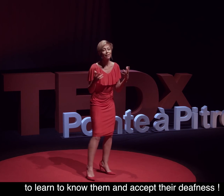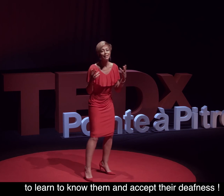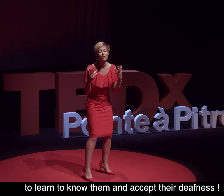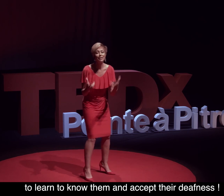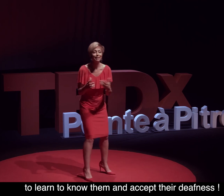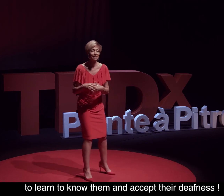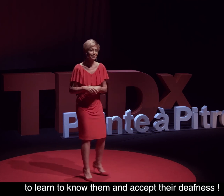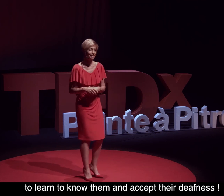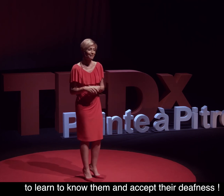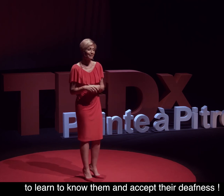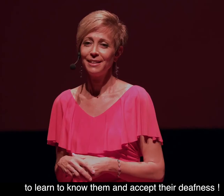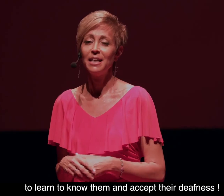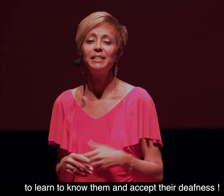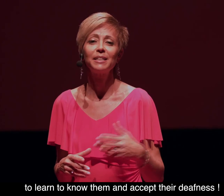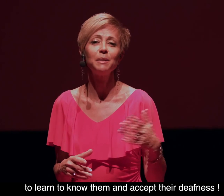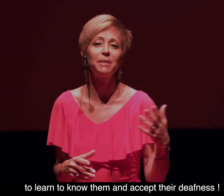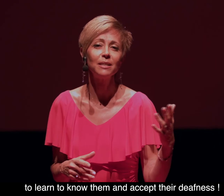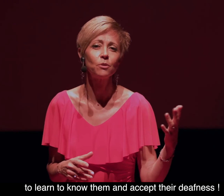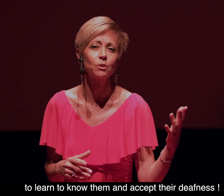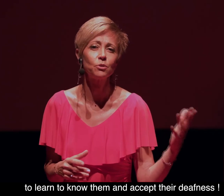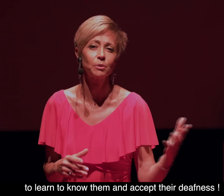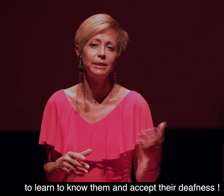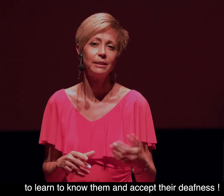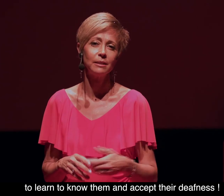les connaître et à les accepter dans leur surdité.